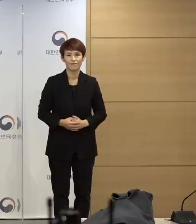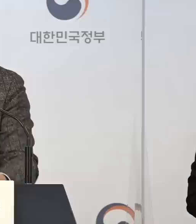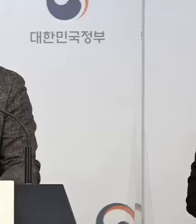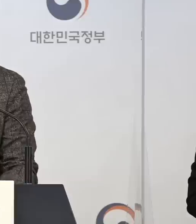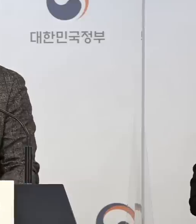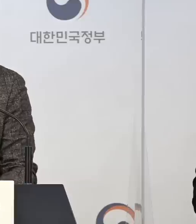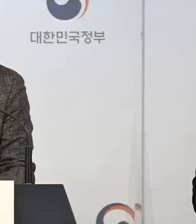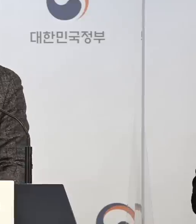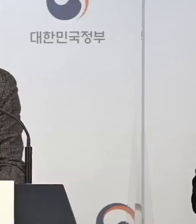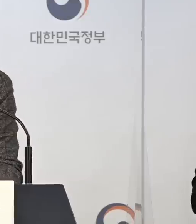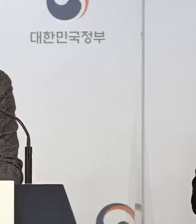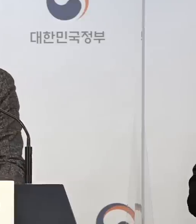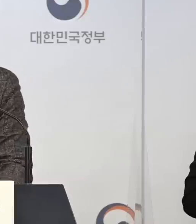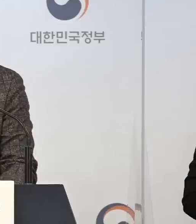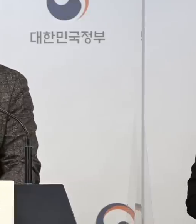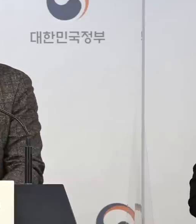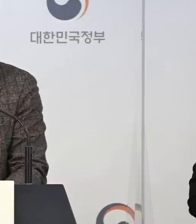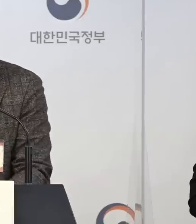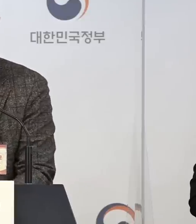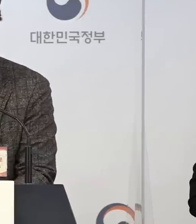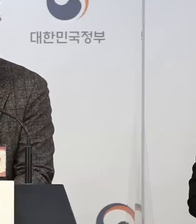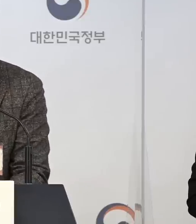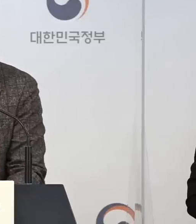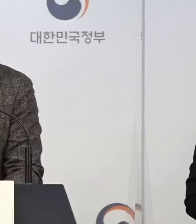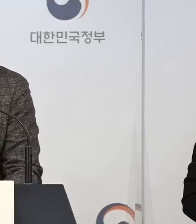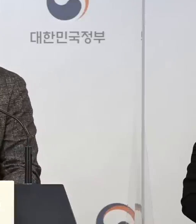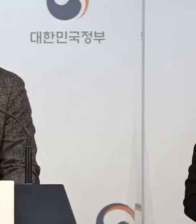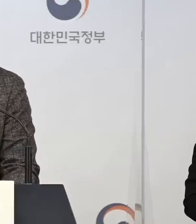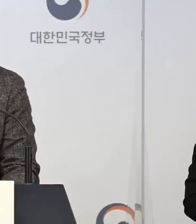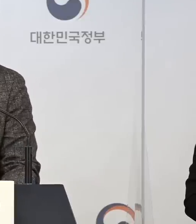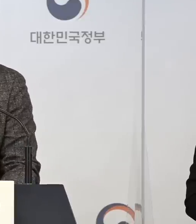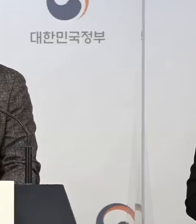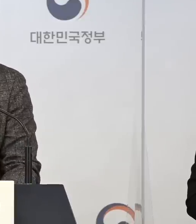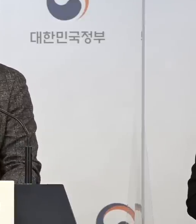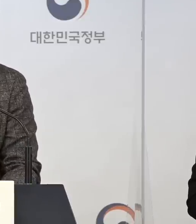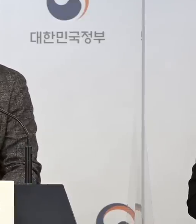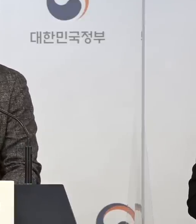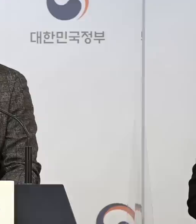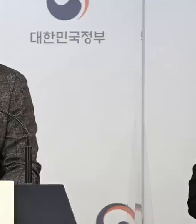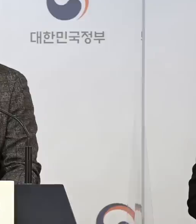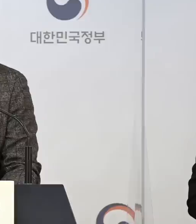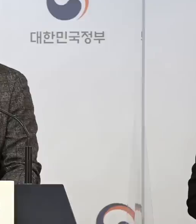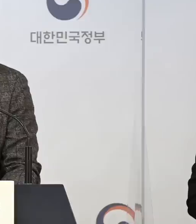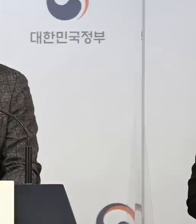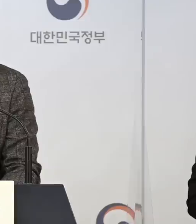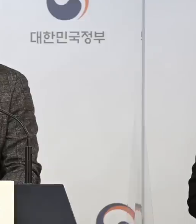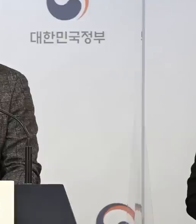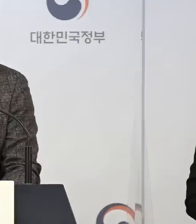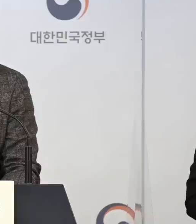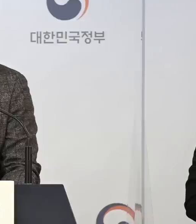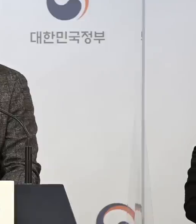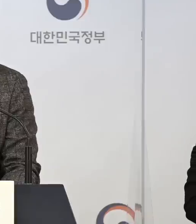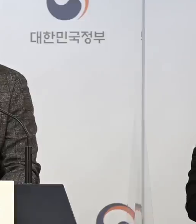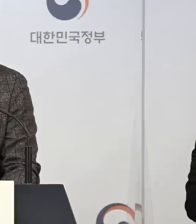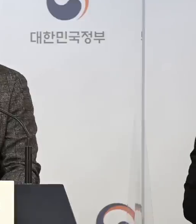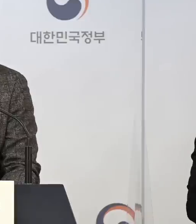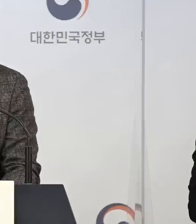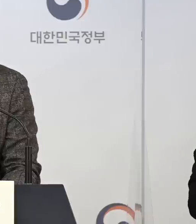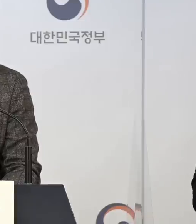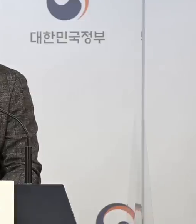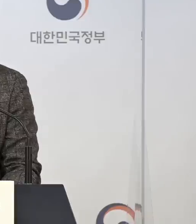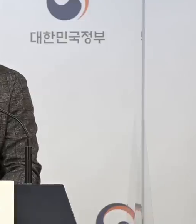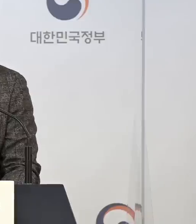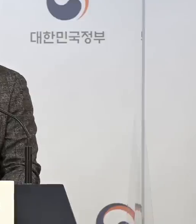예, 안녕하십니까. 한국항공우주연구원 달탐사업단장 김대관입니다. 지금부터 달 임무궤도